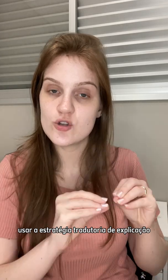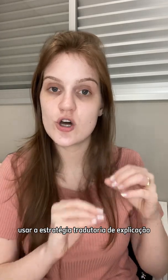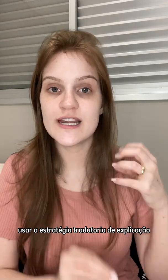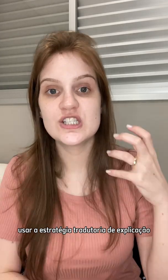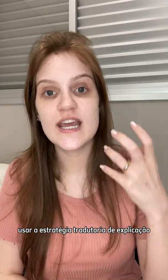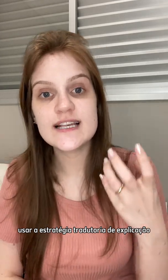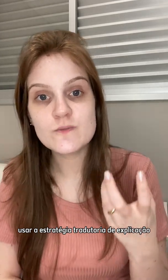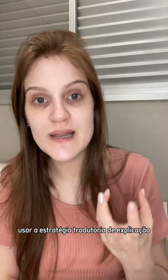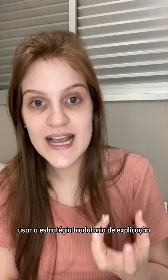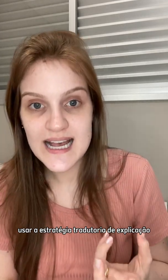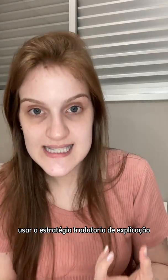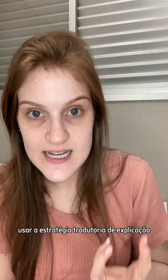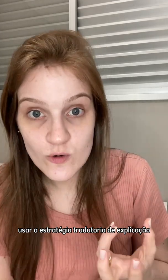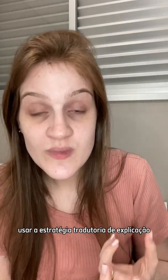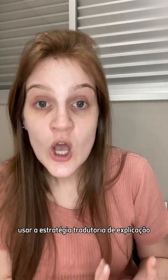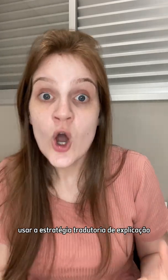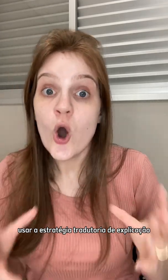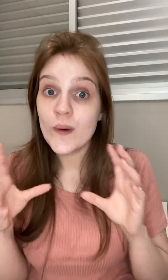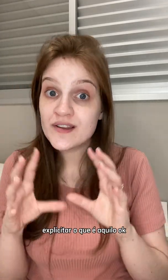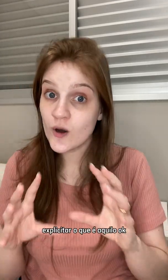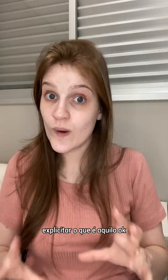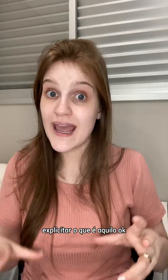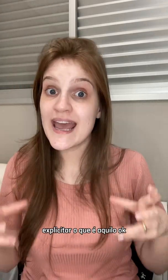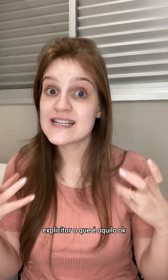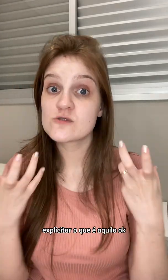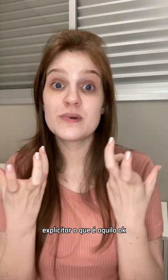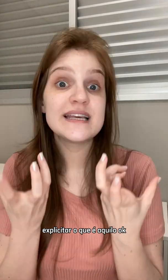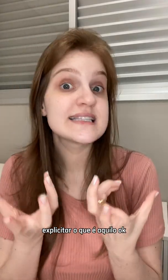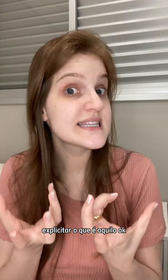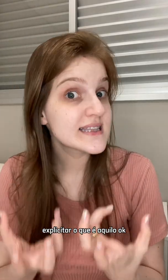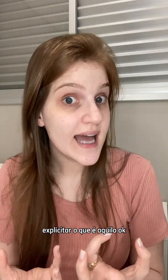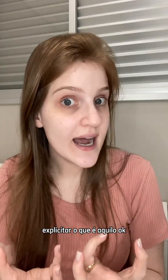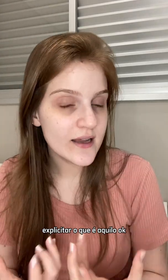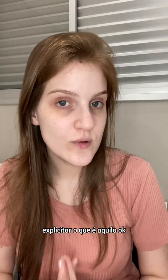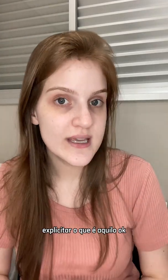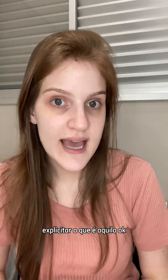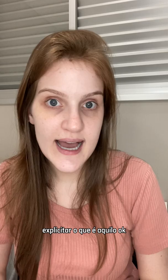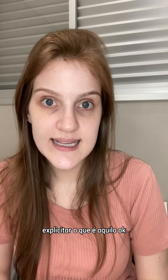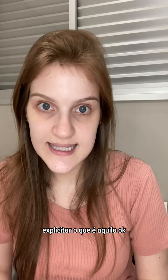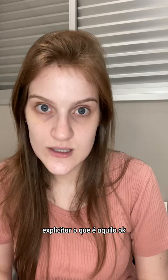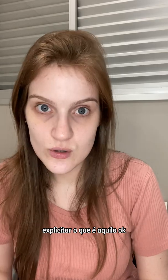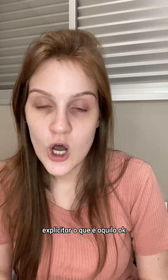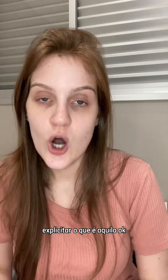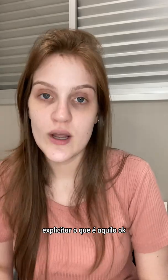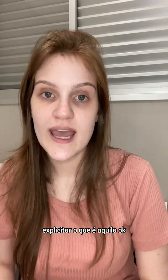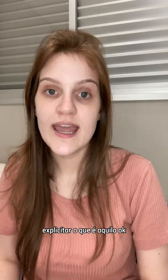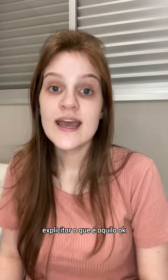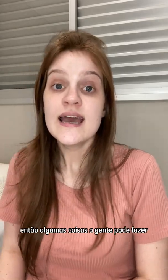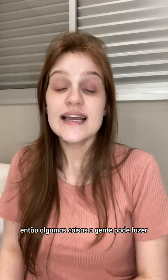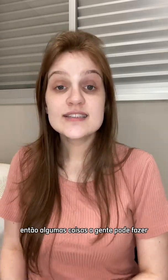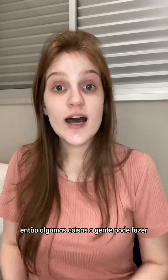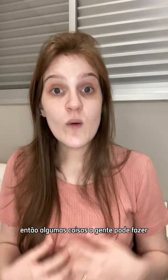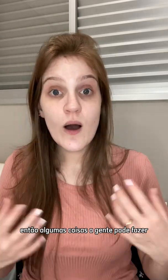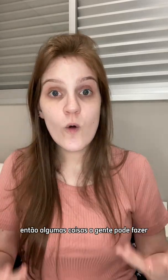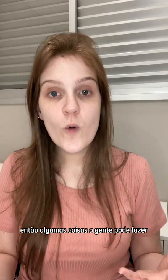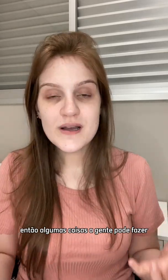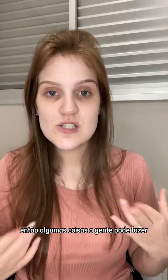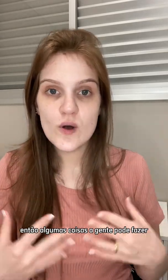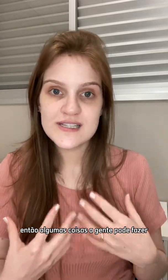tradutória de explicação, ou então explicitar o que é aquilo, ok? Então, algumas coisas a